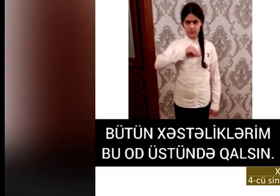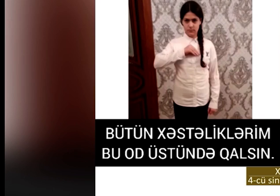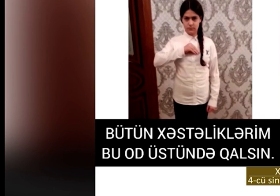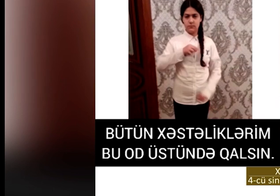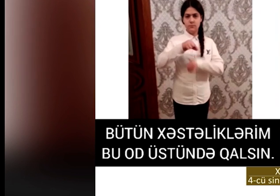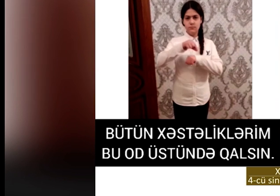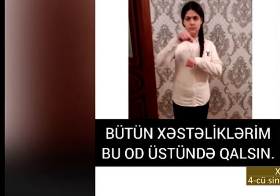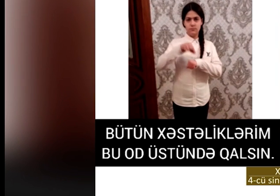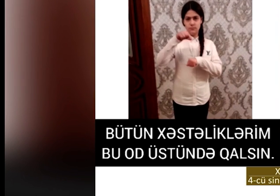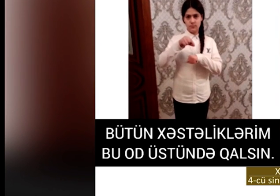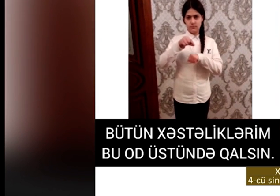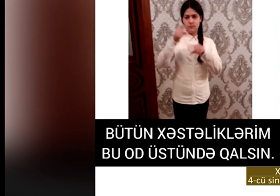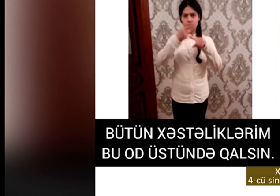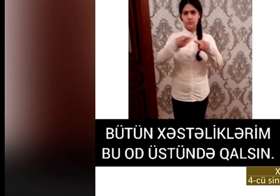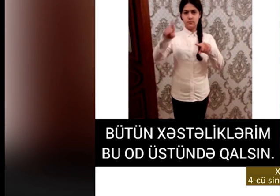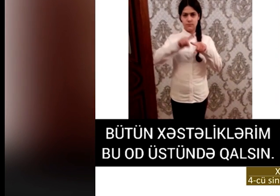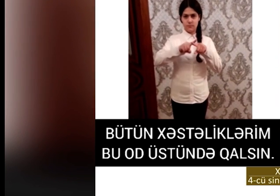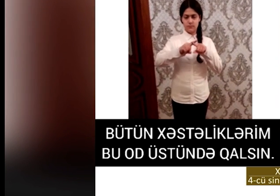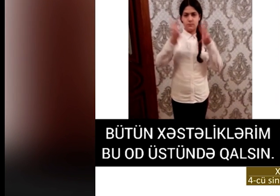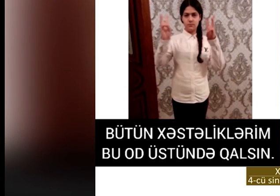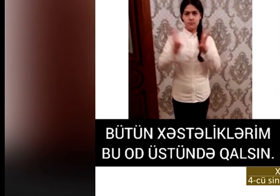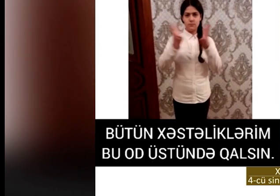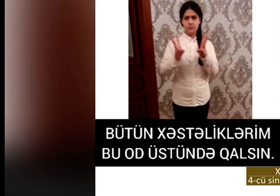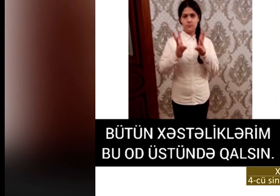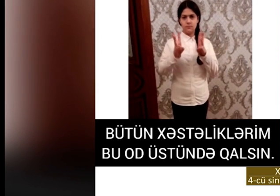Bütün xəstəliklərin bu od üstündə qalsın.